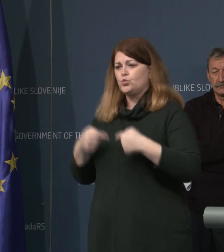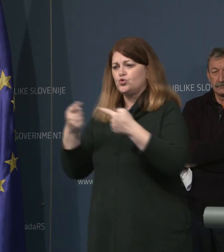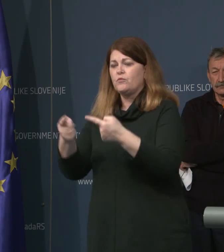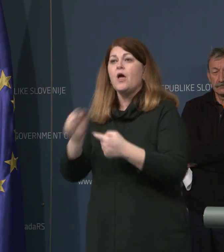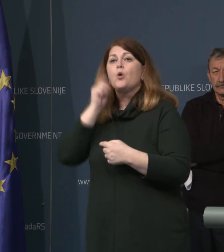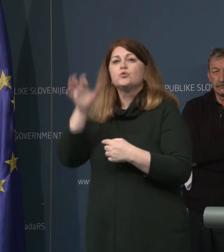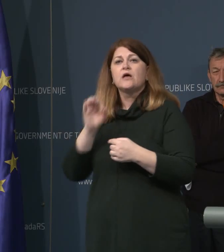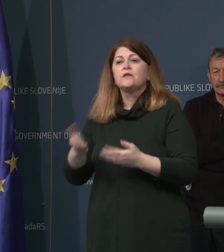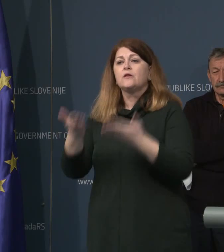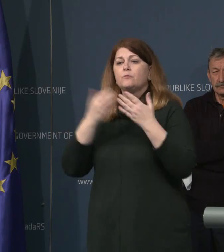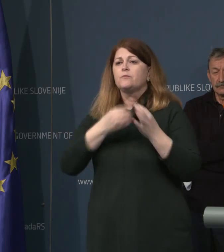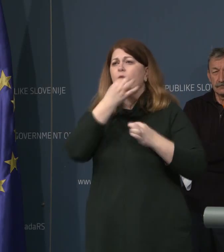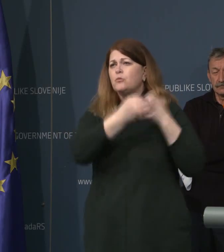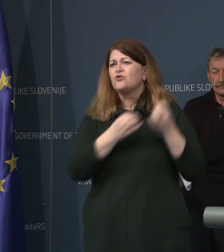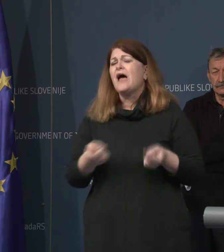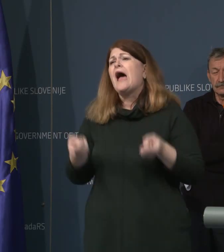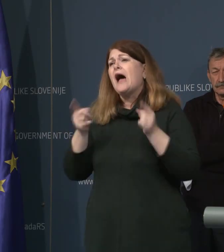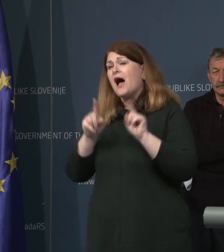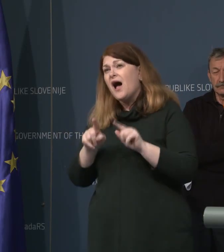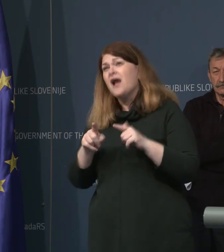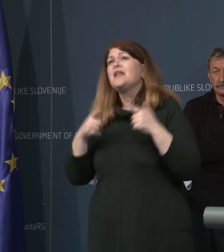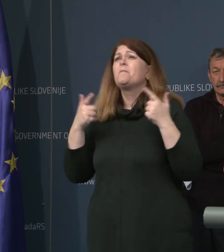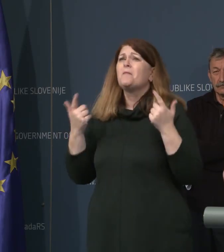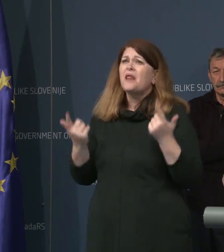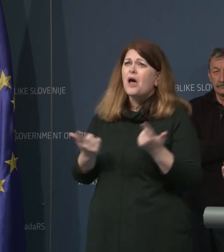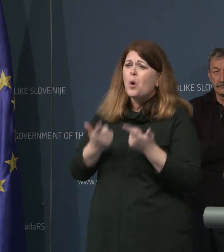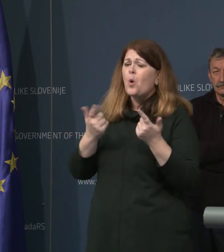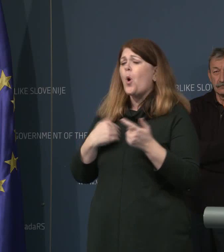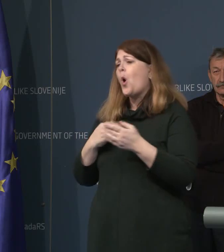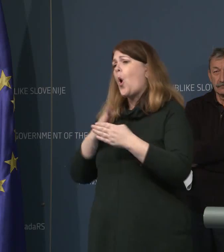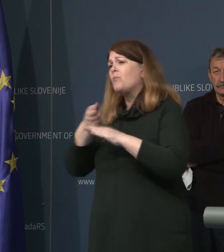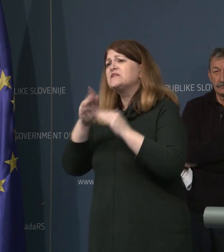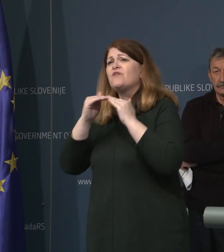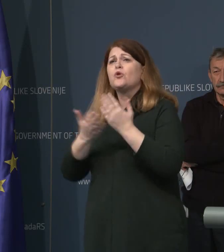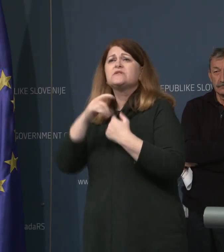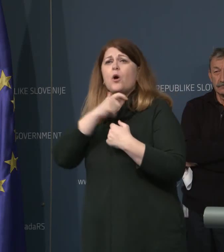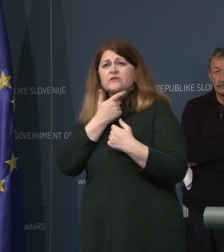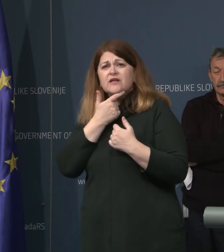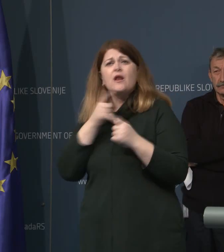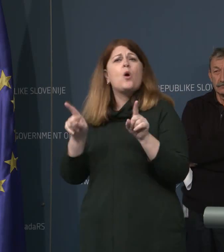dan prejemamo vprašanja, ali pa bi morda obiske v domovih za